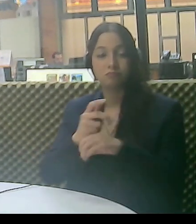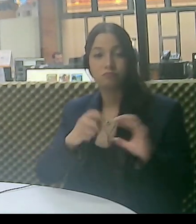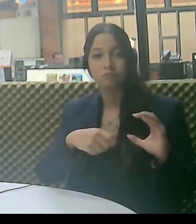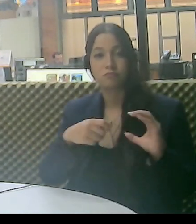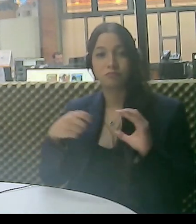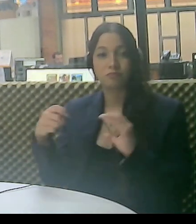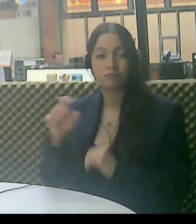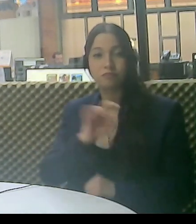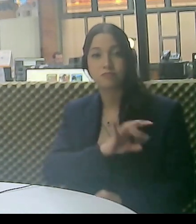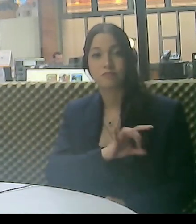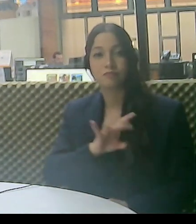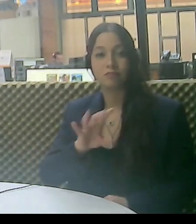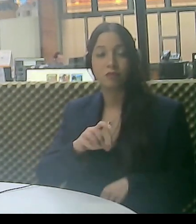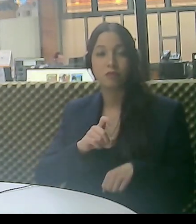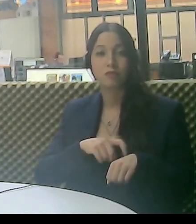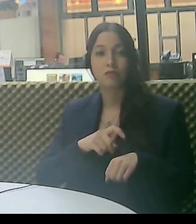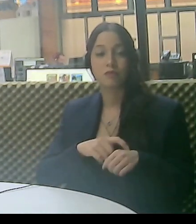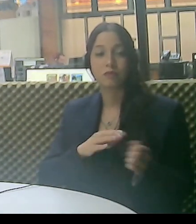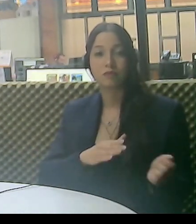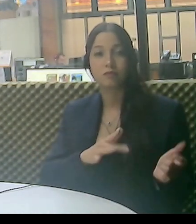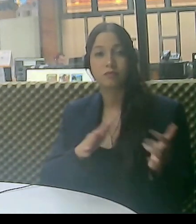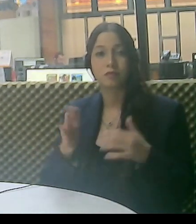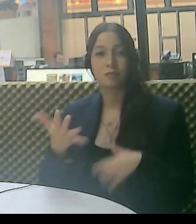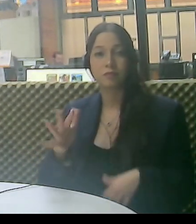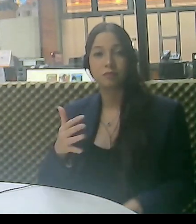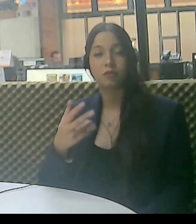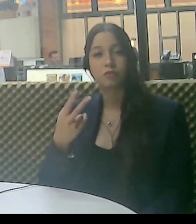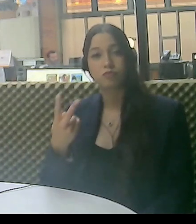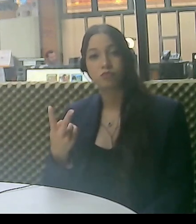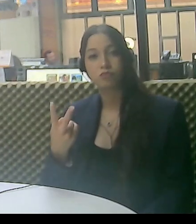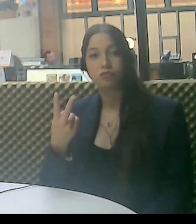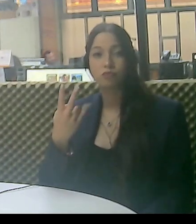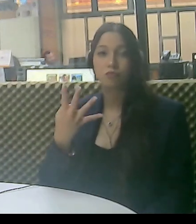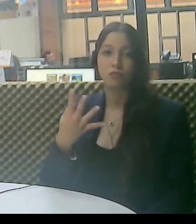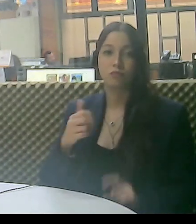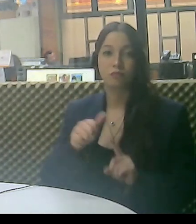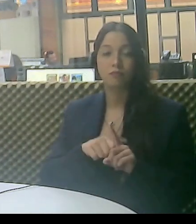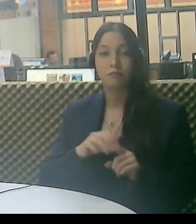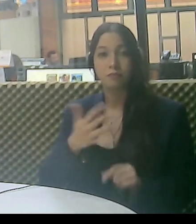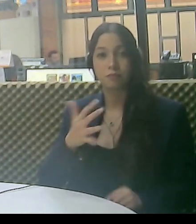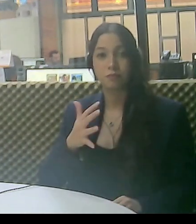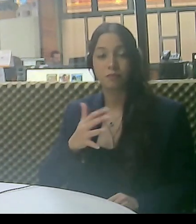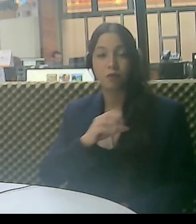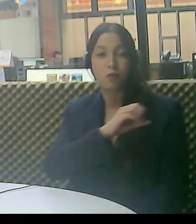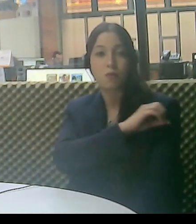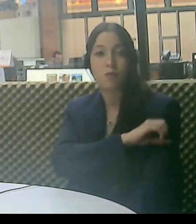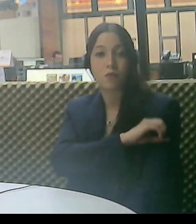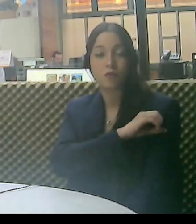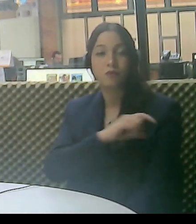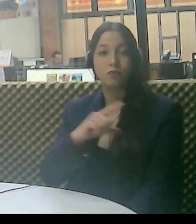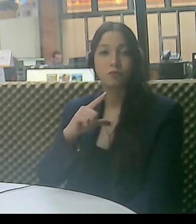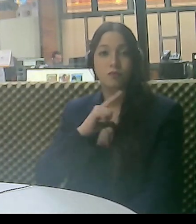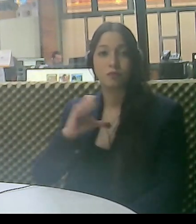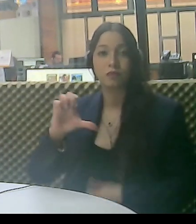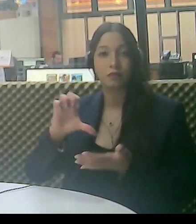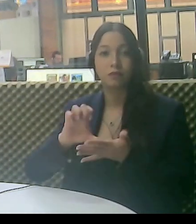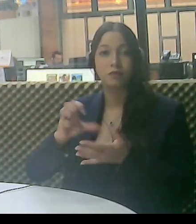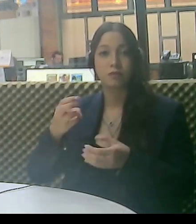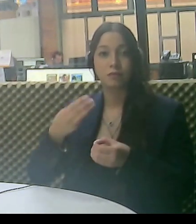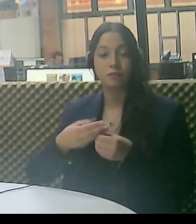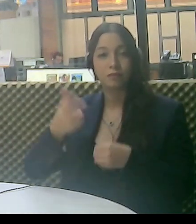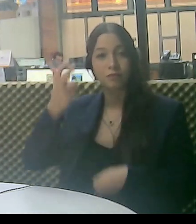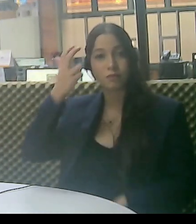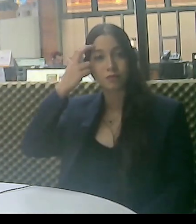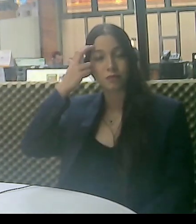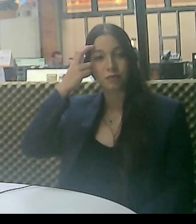uma com carga horária específica e duração média de 2 a 4 meses. As oficinas serão ministradas no Centro Municipal de